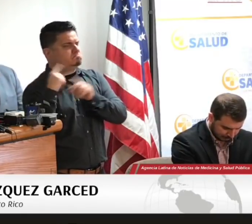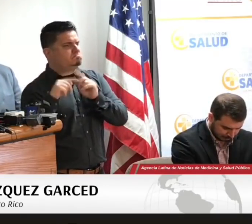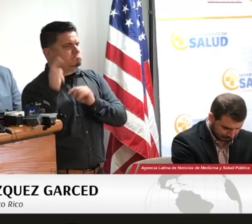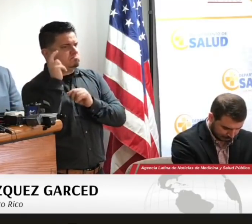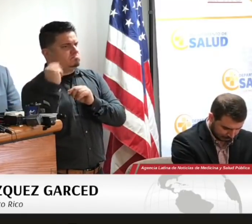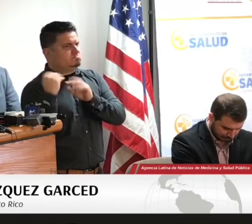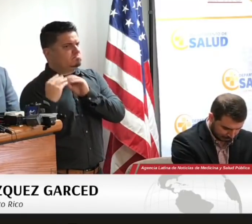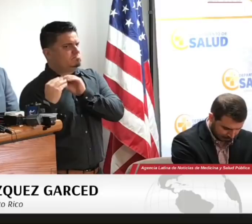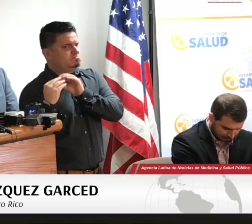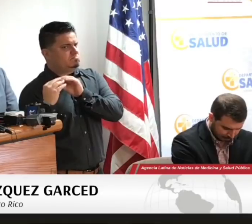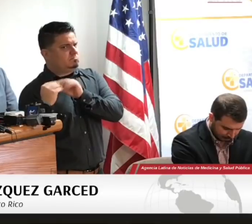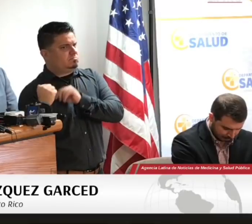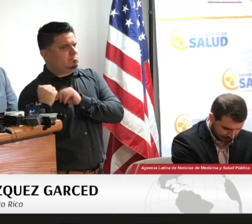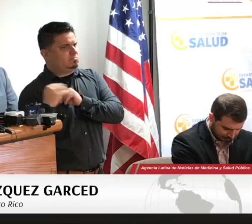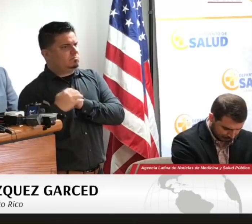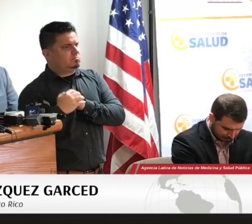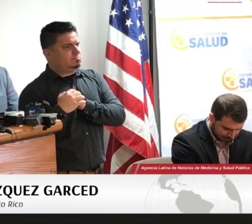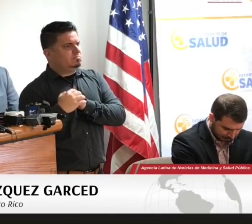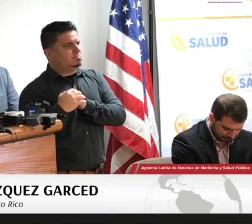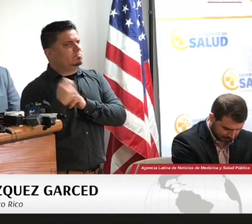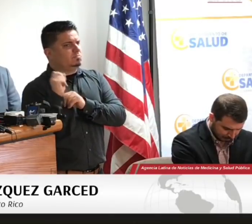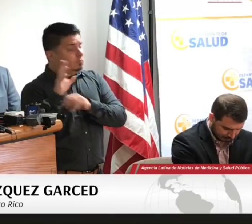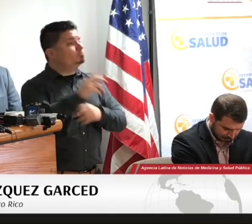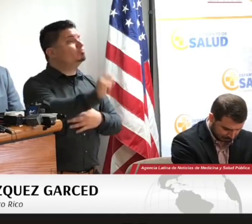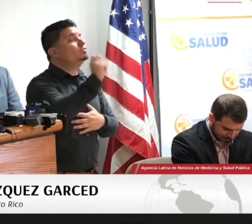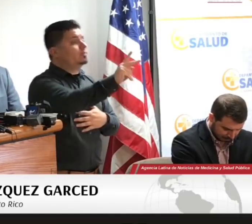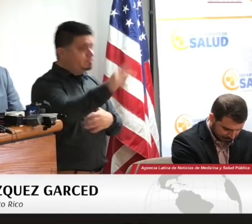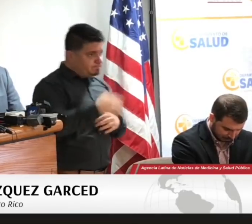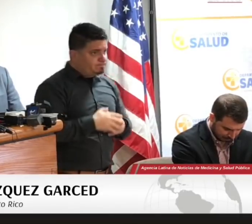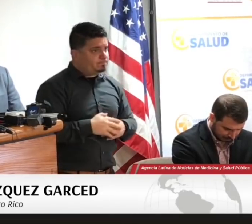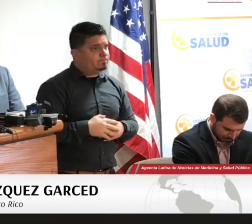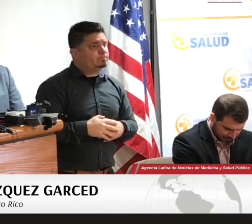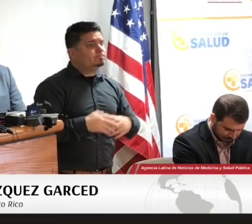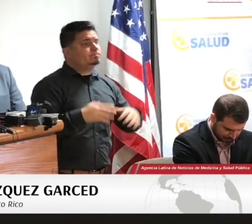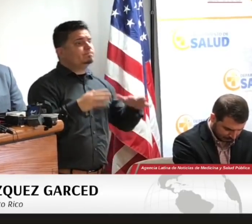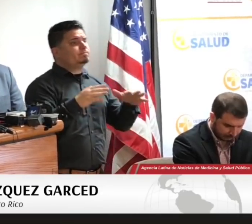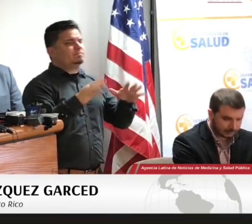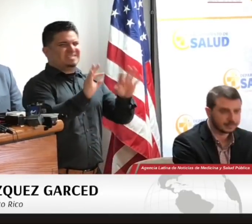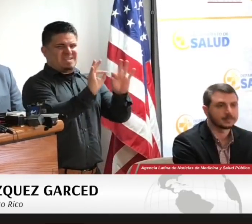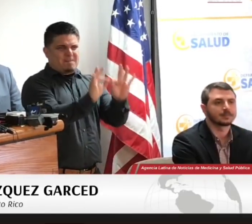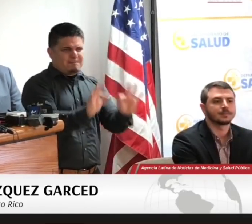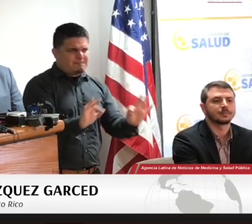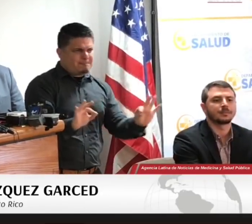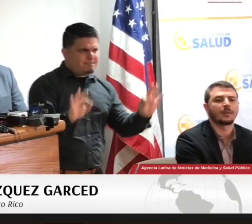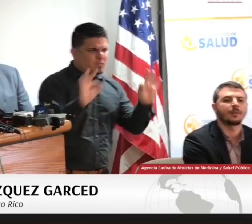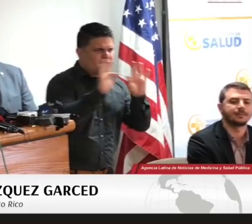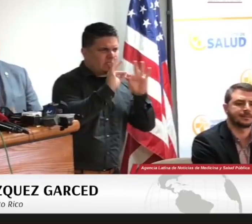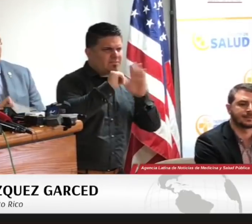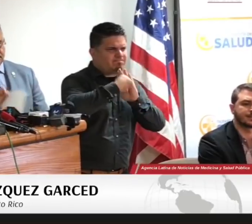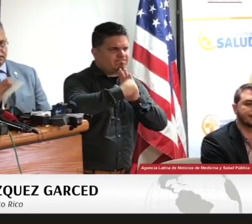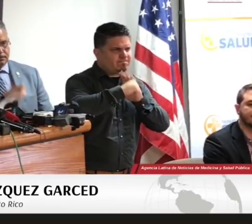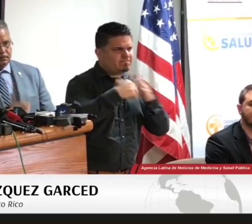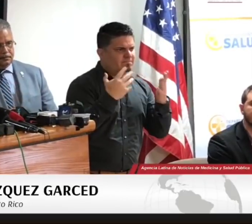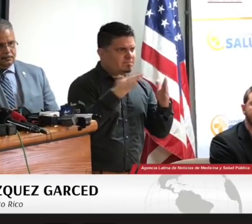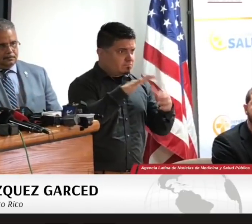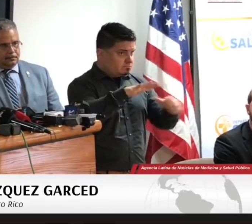Bien, entonces, es importante el mensaje siguiente para todos nuestros ciudadanos.